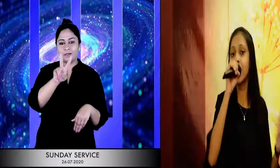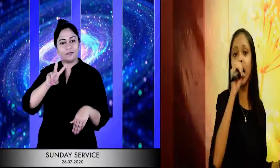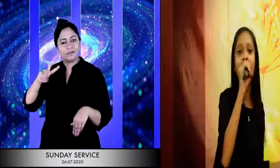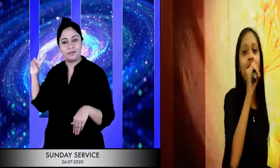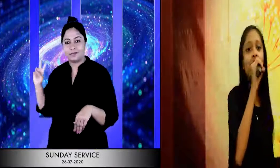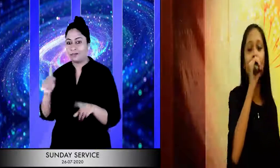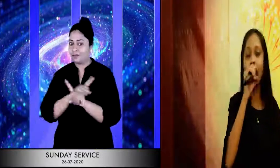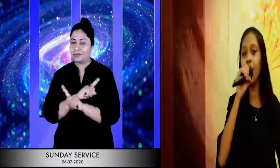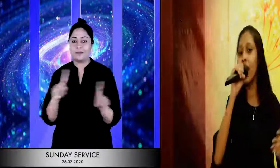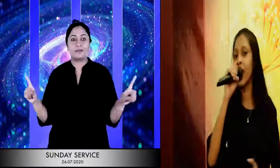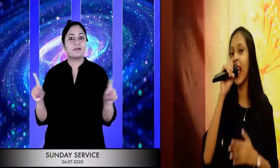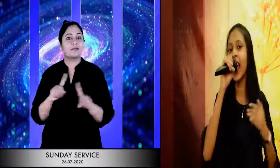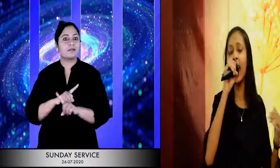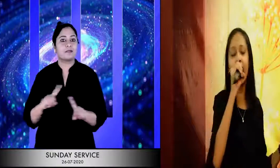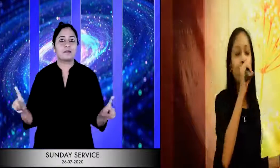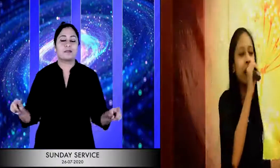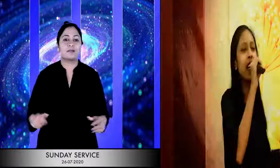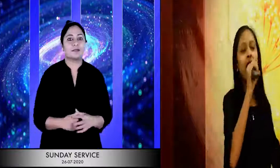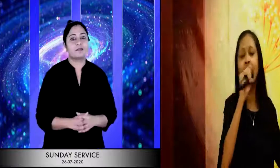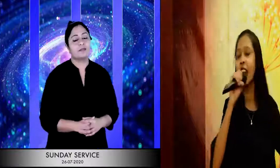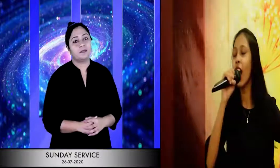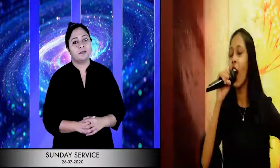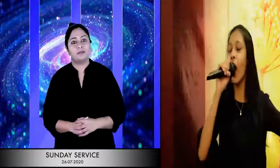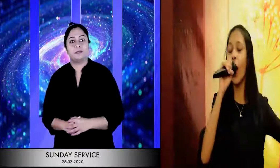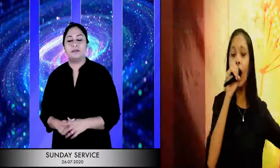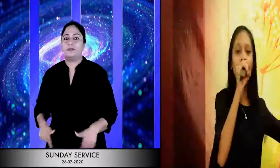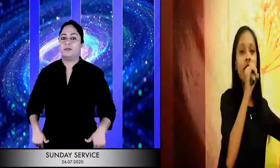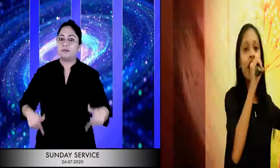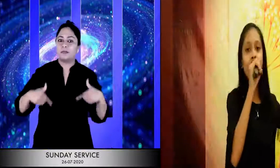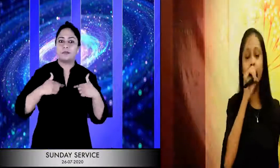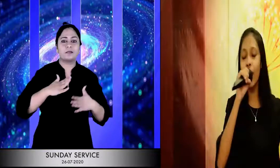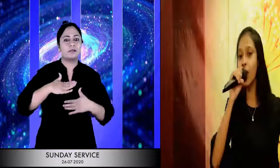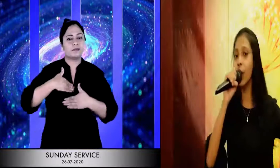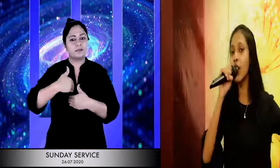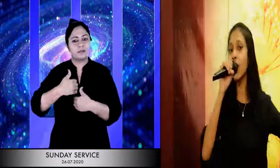যে মরি আমি ওরে জন্য,